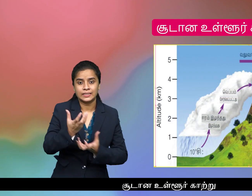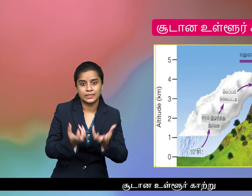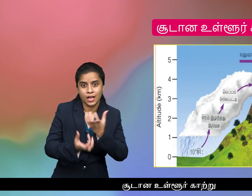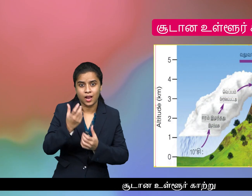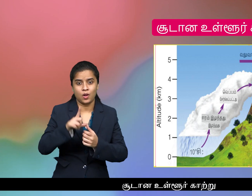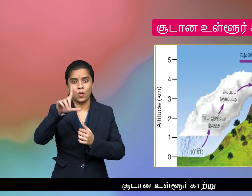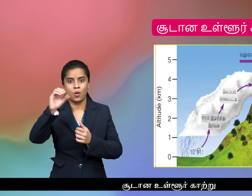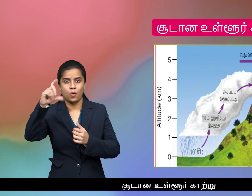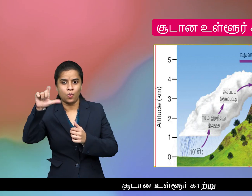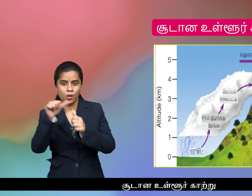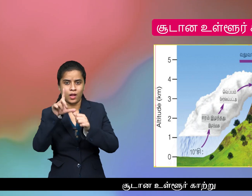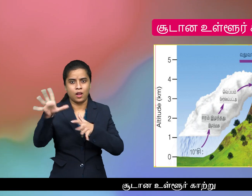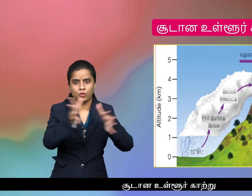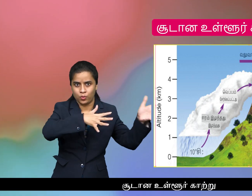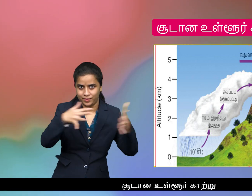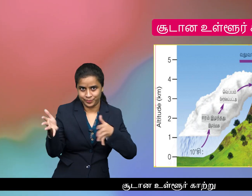சூடான உள்ளூர் காற்று